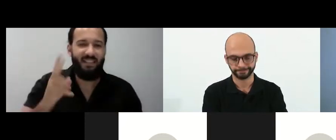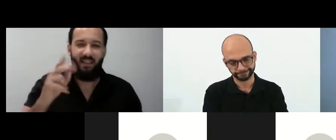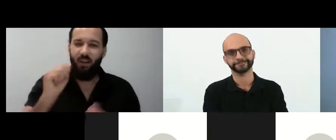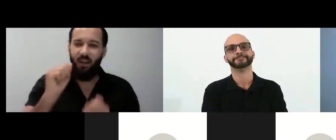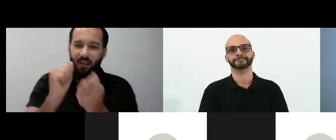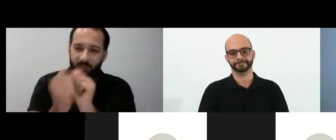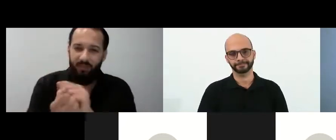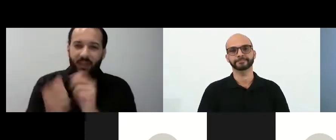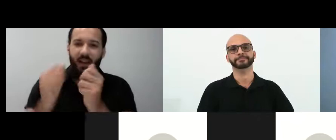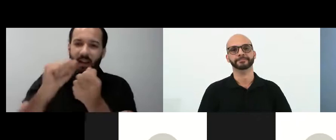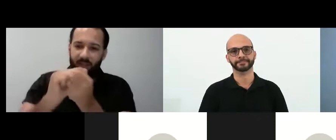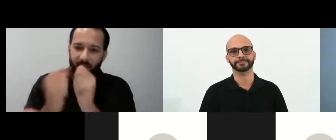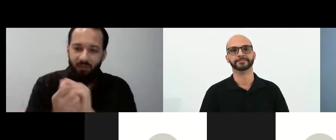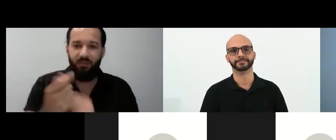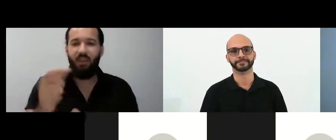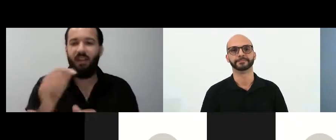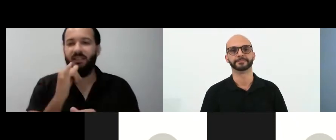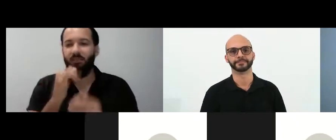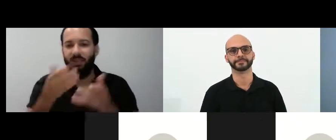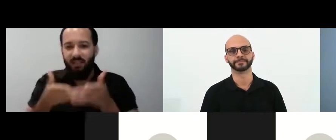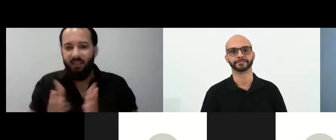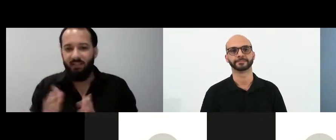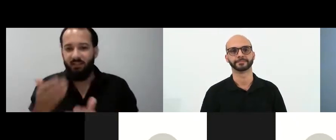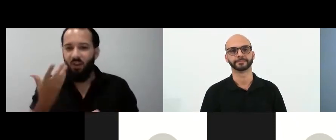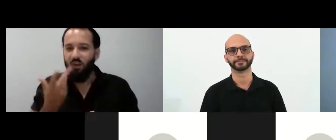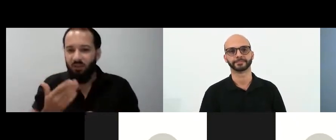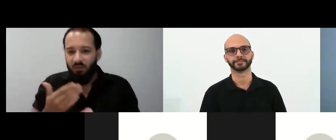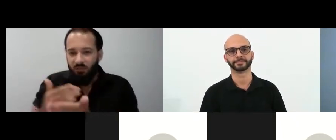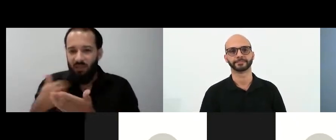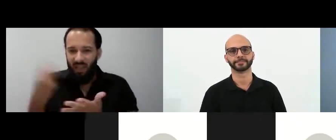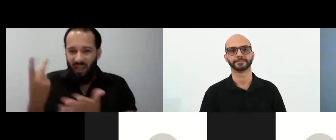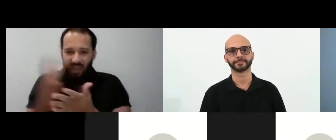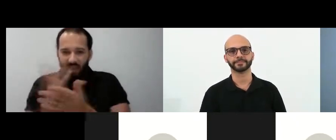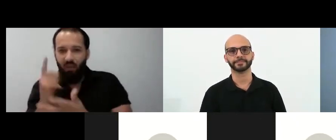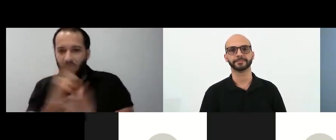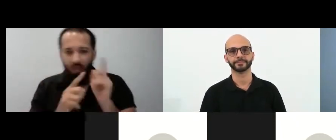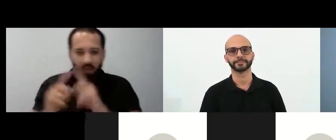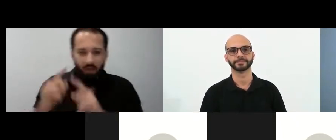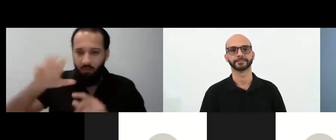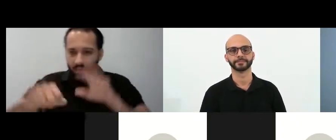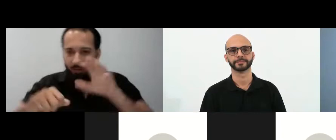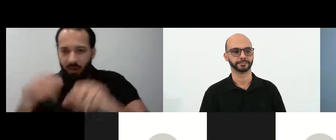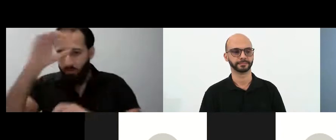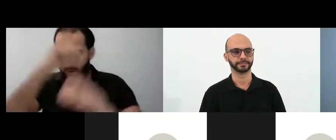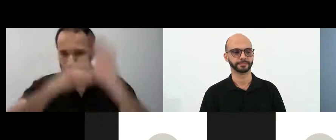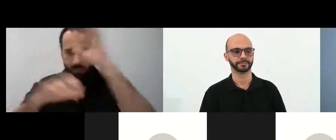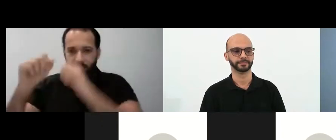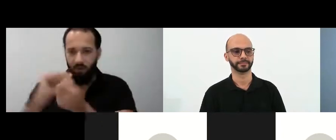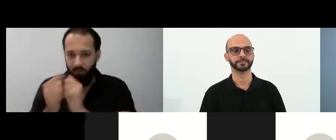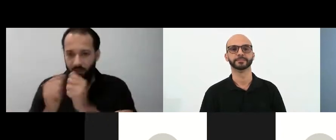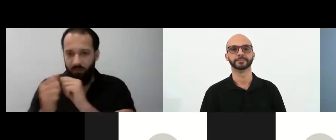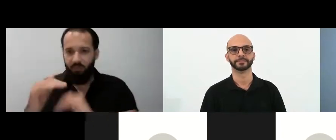vidas, né, elas continuam. Né? A vida precisa continuar, a gente precisa se adaptar. Né? A gente nasce, a gente